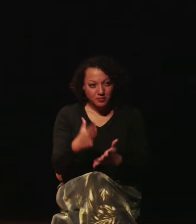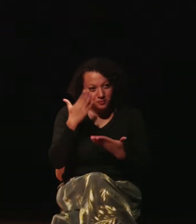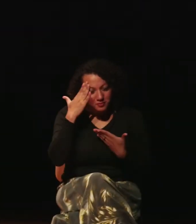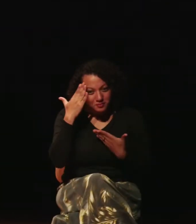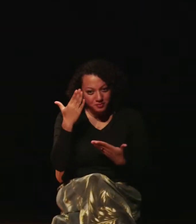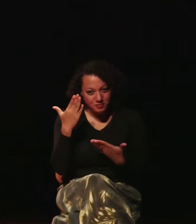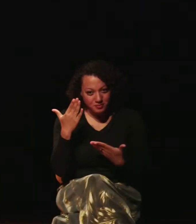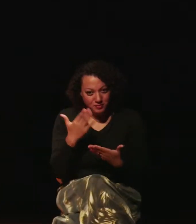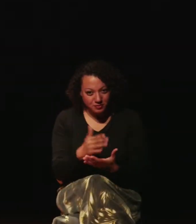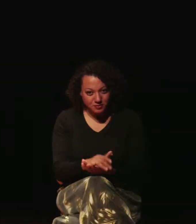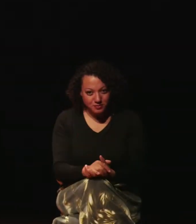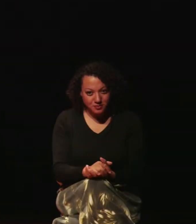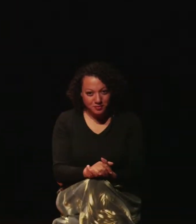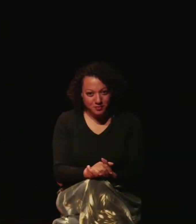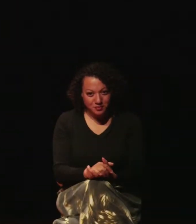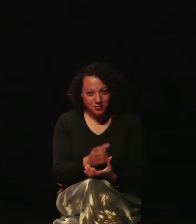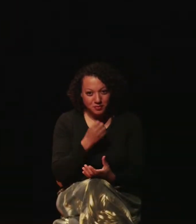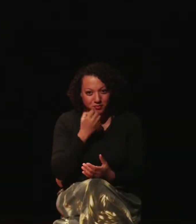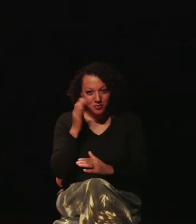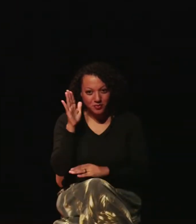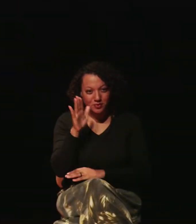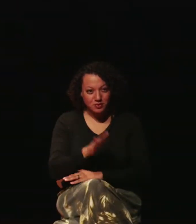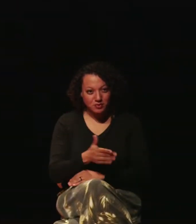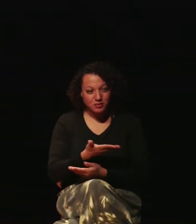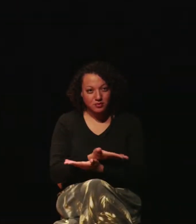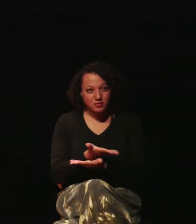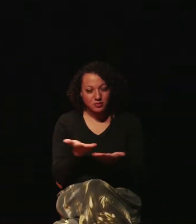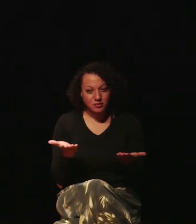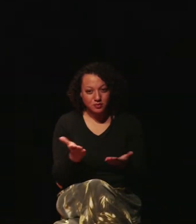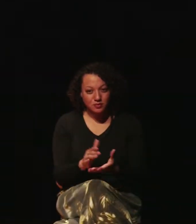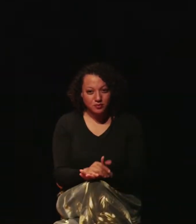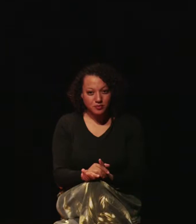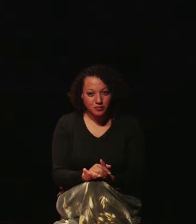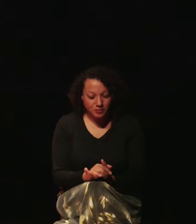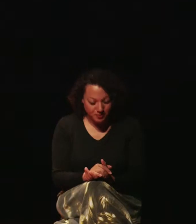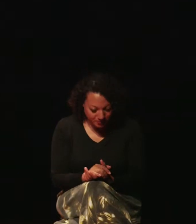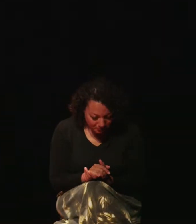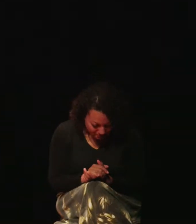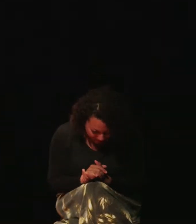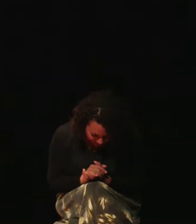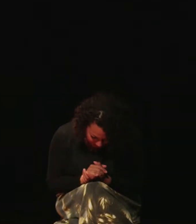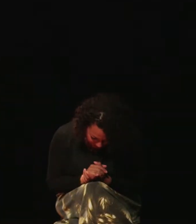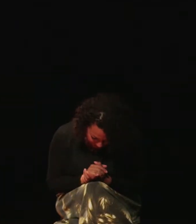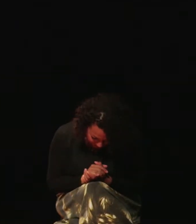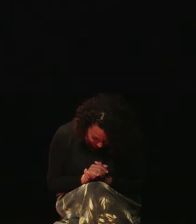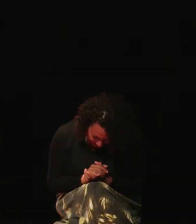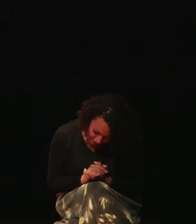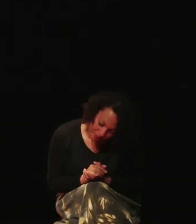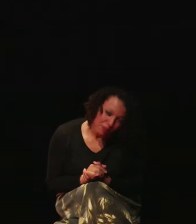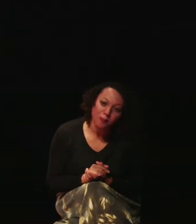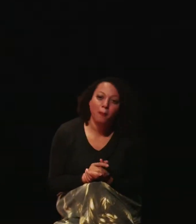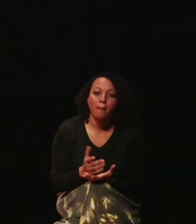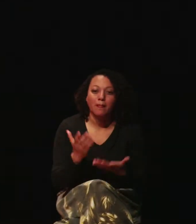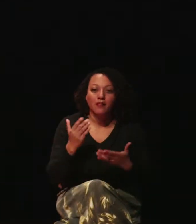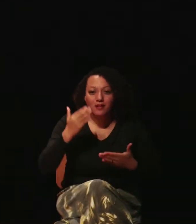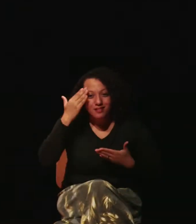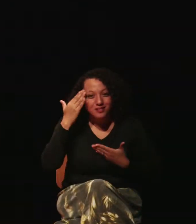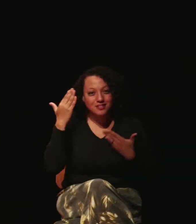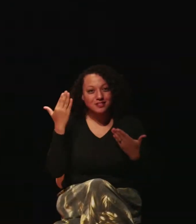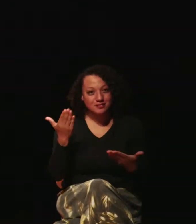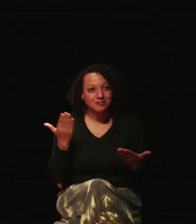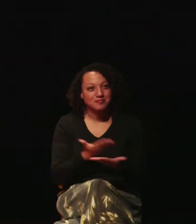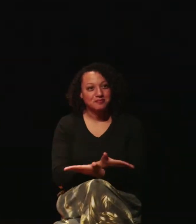Obrigado, Luisa, e boa tarde a todos. E, antes de tudo, queria agradecer